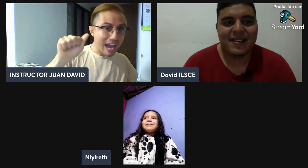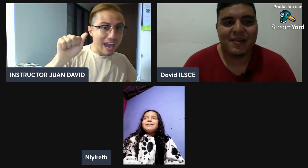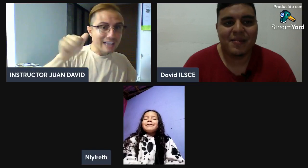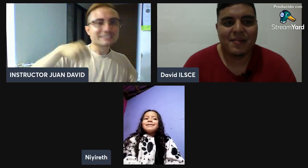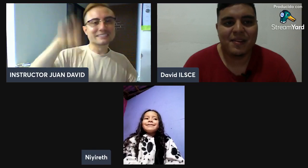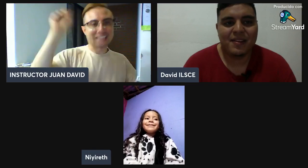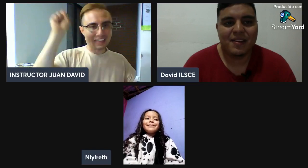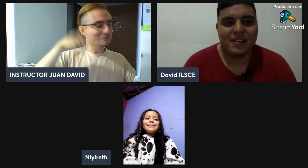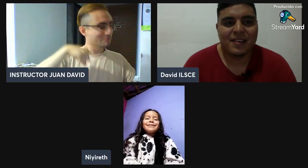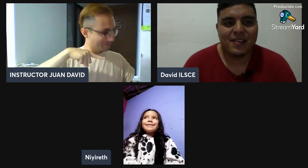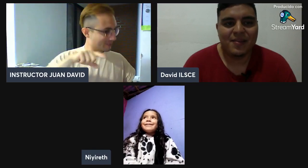Ay, yo también quiero.